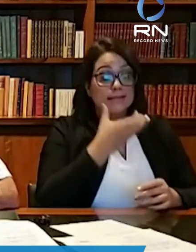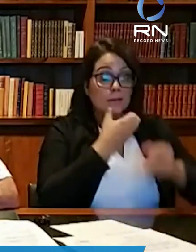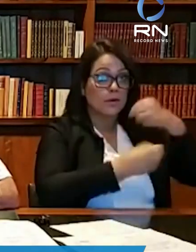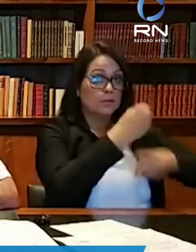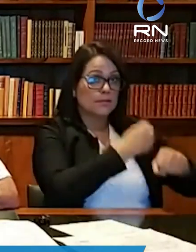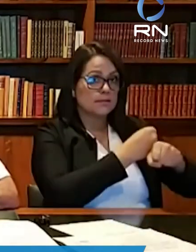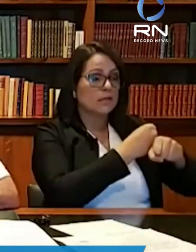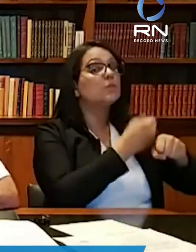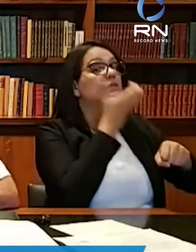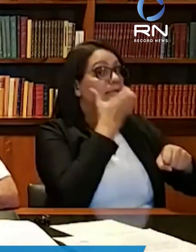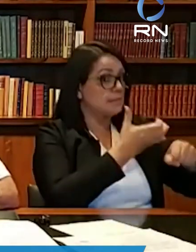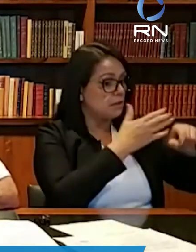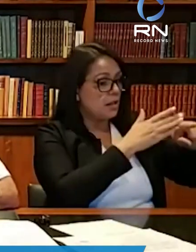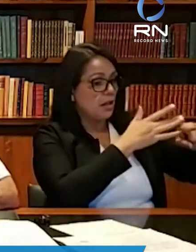ao hospital